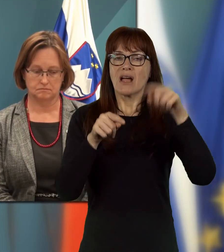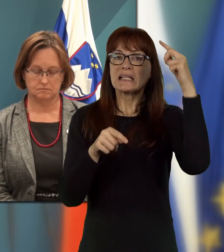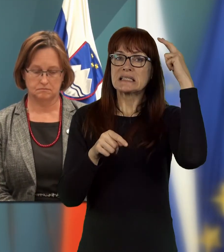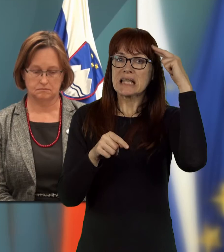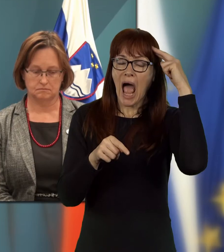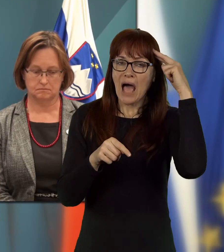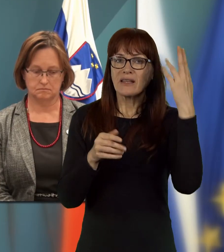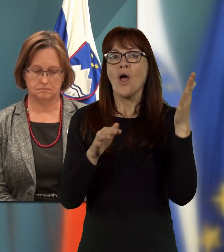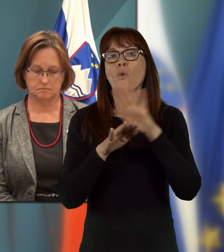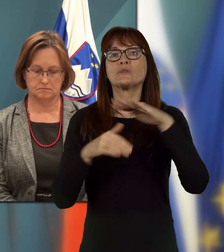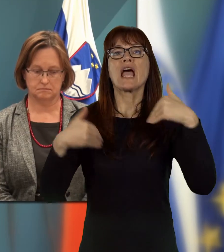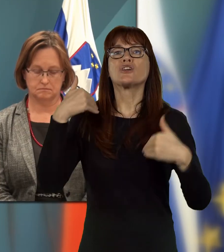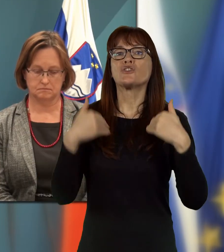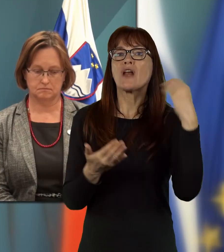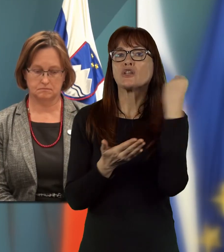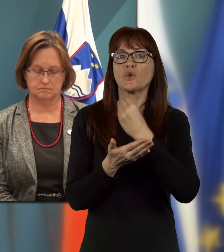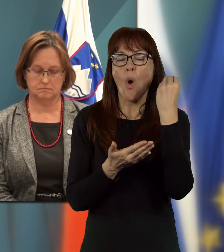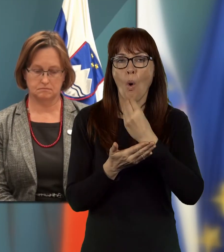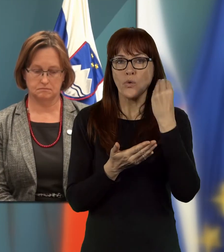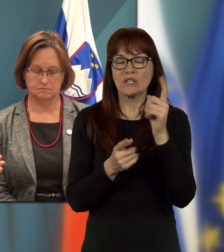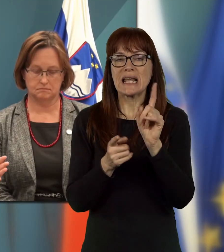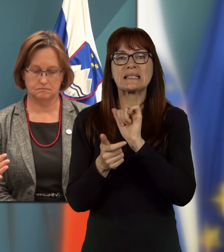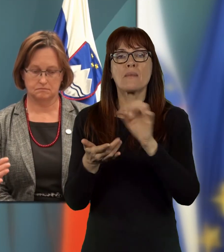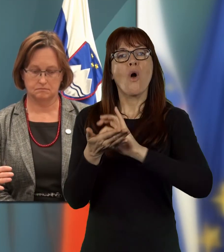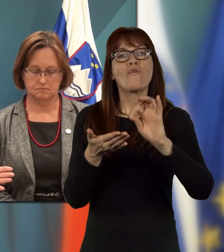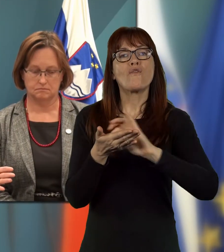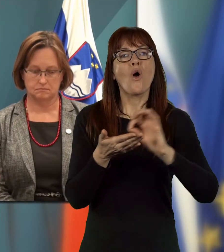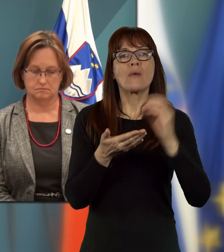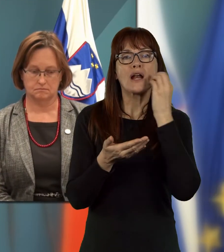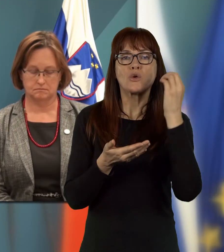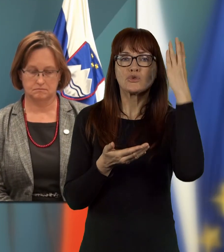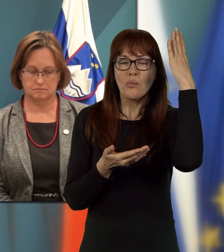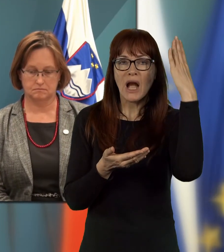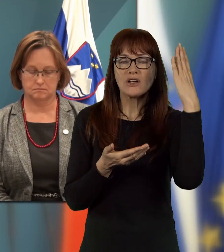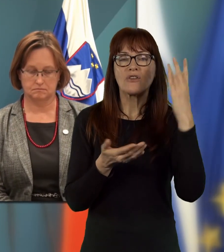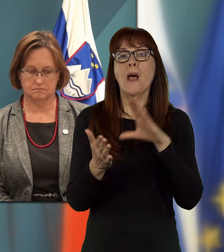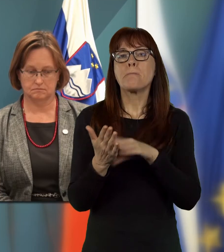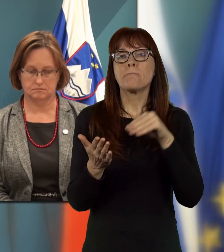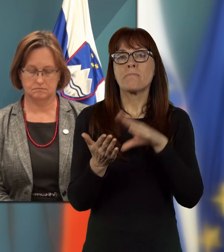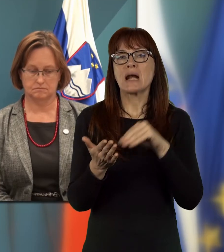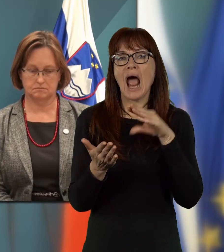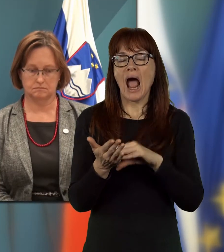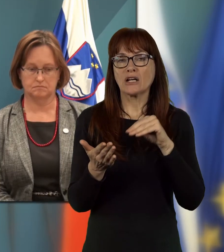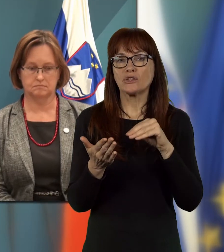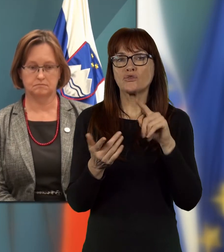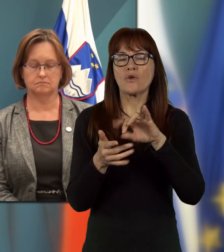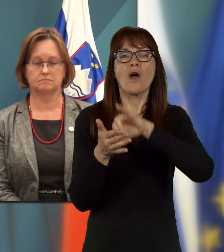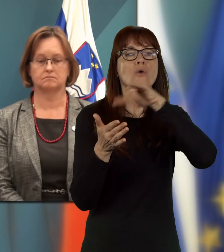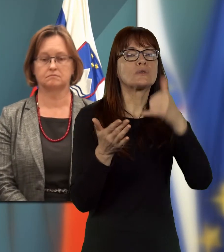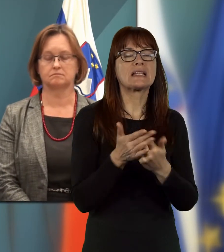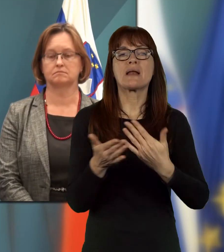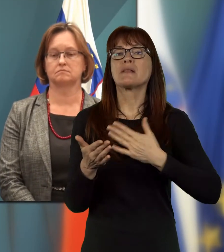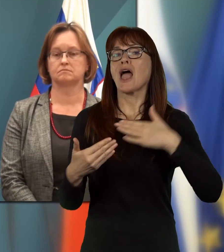v znanje, v vseživljenjsko učenje, ne samo v formalnem izobraževanju, ampak praktično